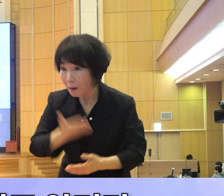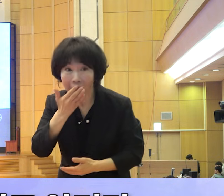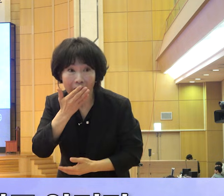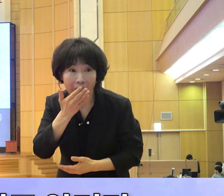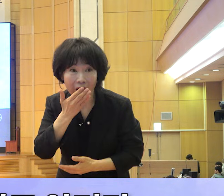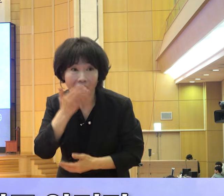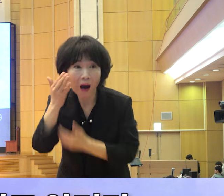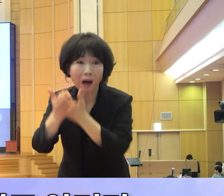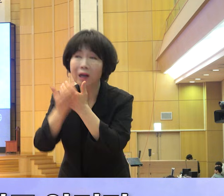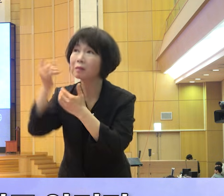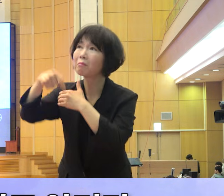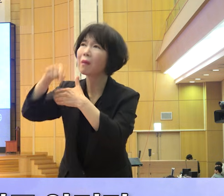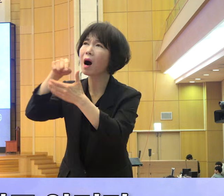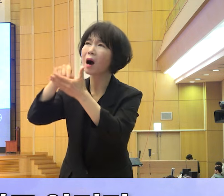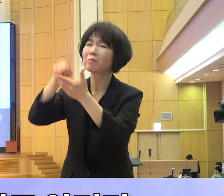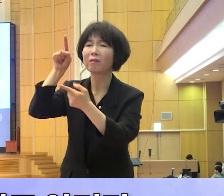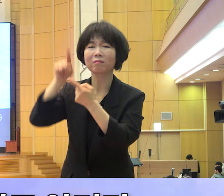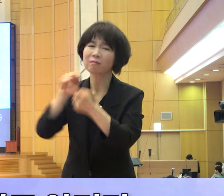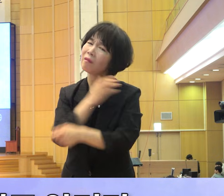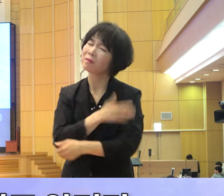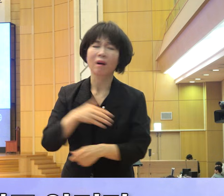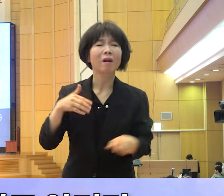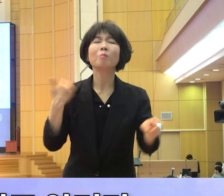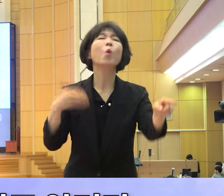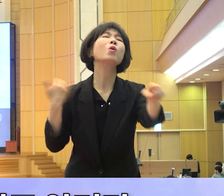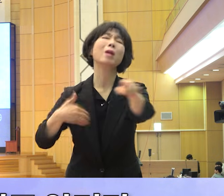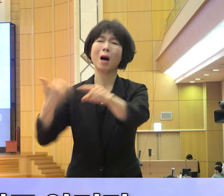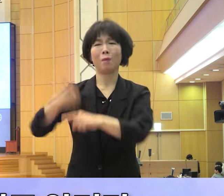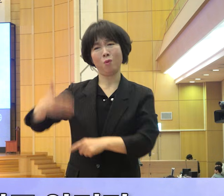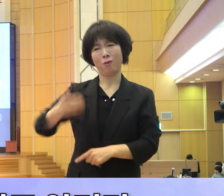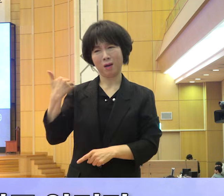그러니까 한마디로 말하면 너무 버릇이 없는 거죠.